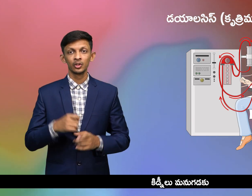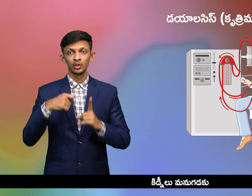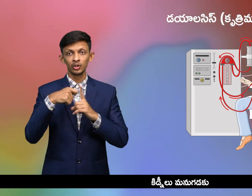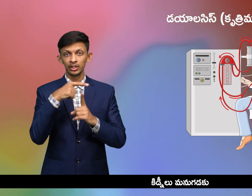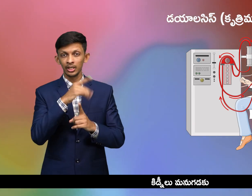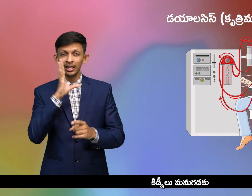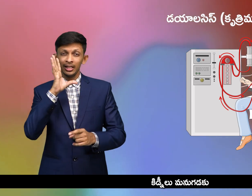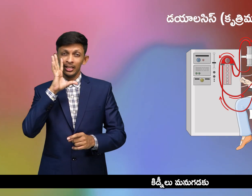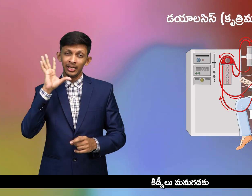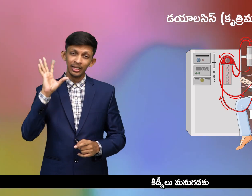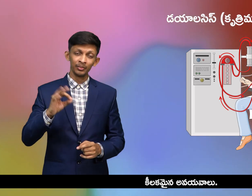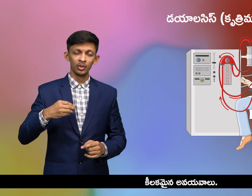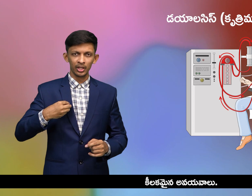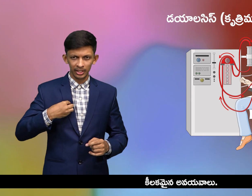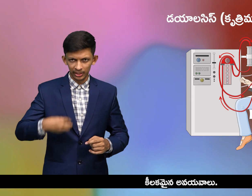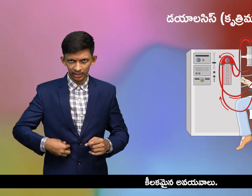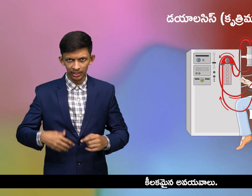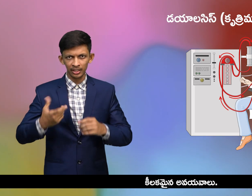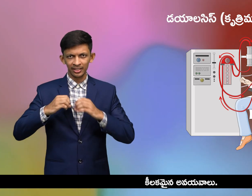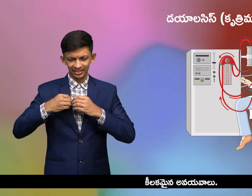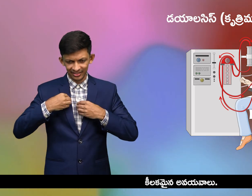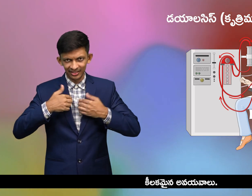కిడ్నీలు మనుగడకు కీలకమైన అవయవాలు.